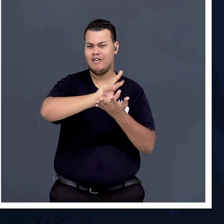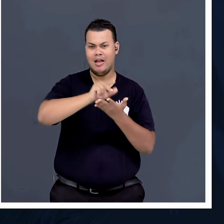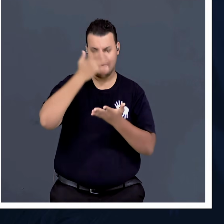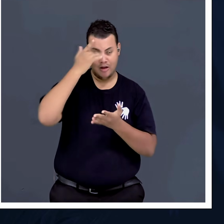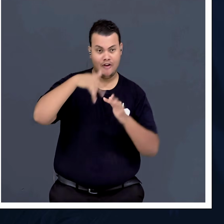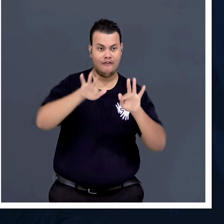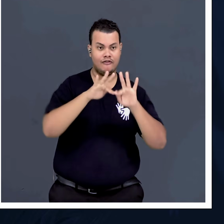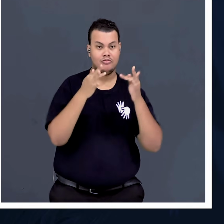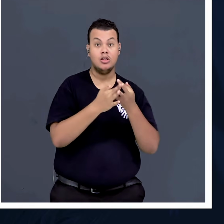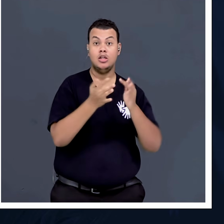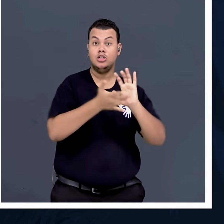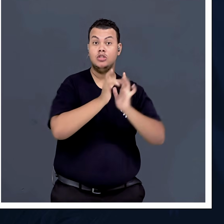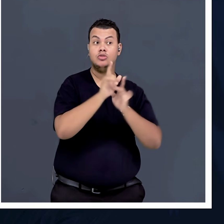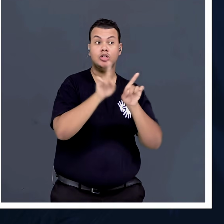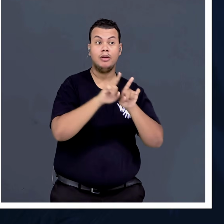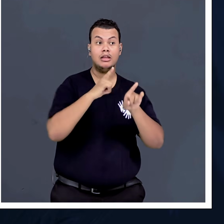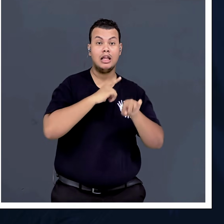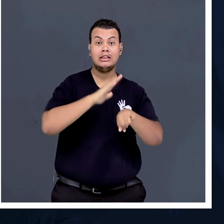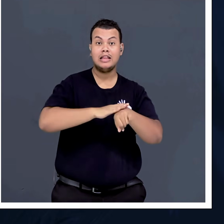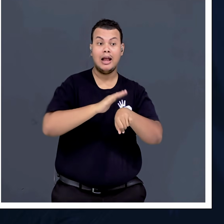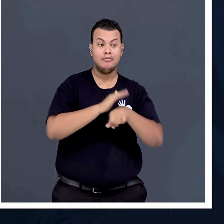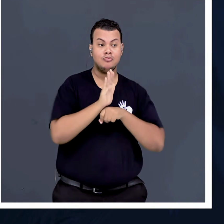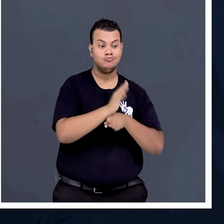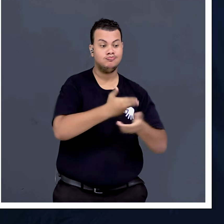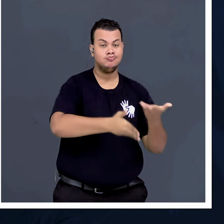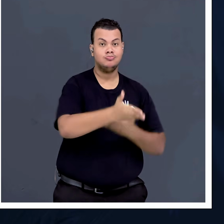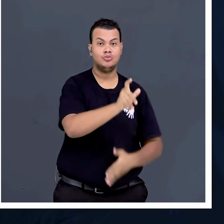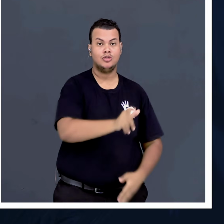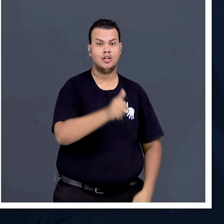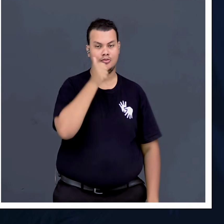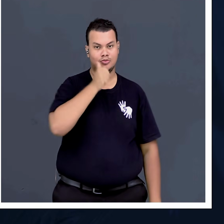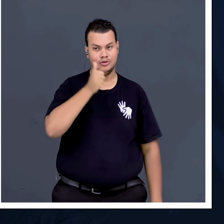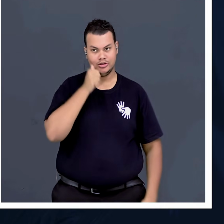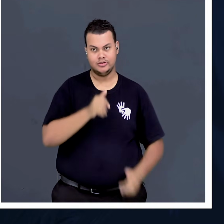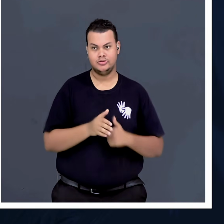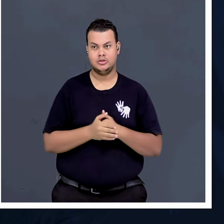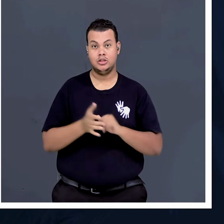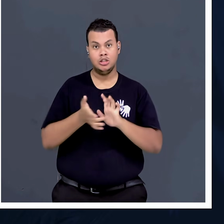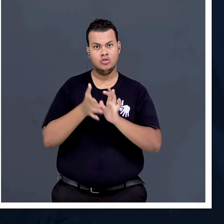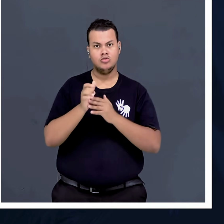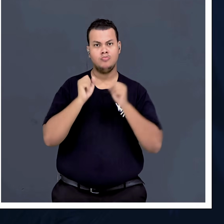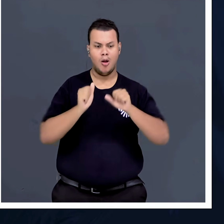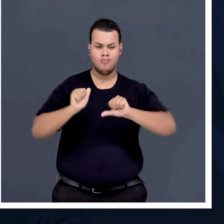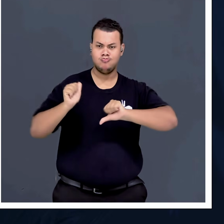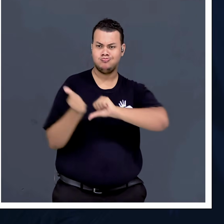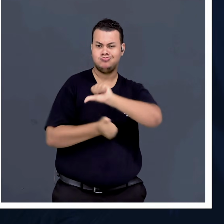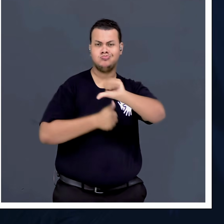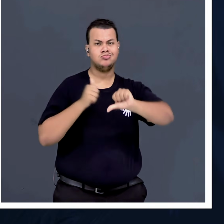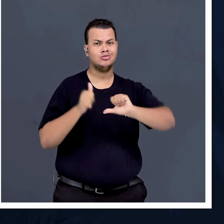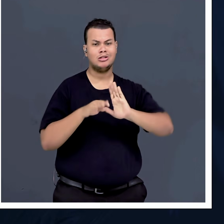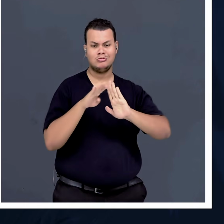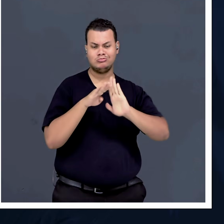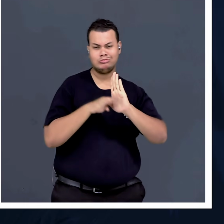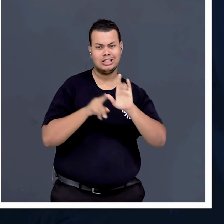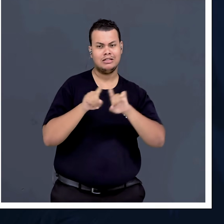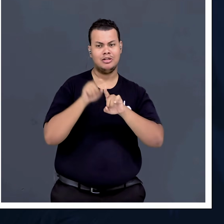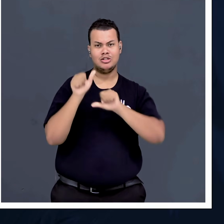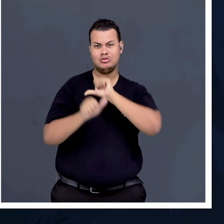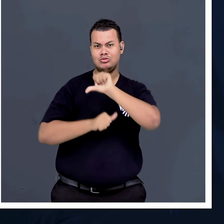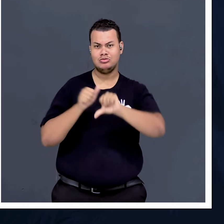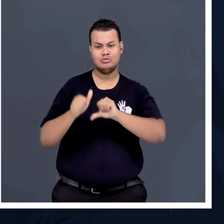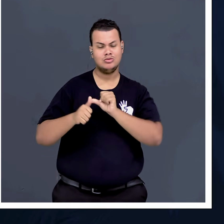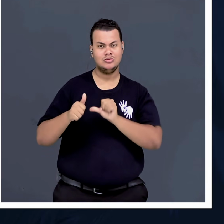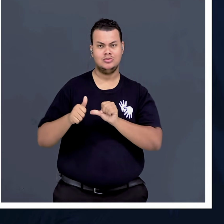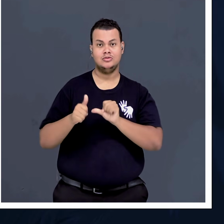família. E Jesus investiu tempo conversando com aquela mulher. Ele muda uma agenda, uma rota para conversar com